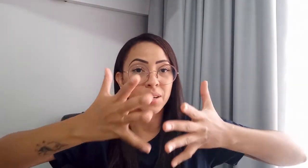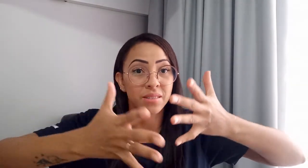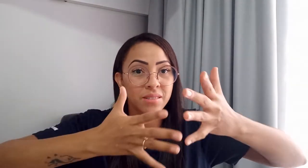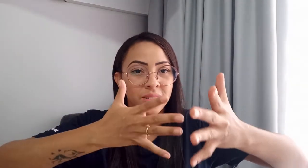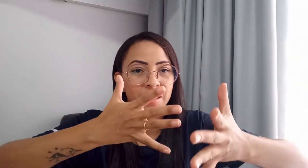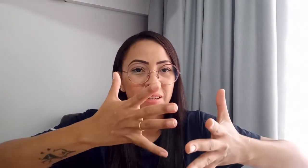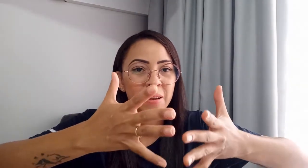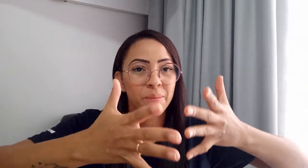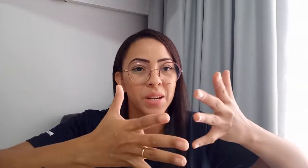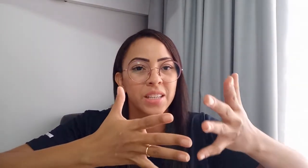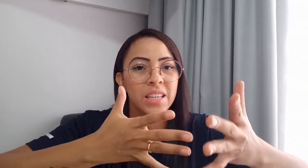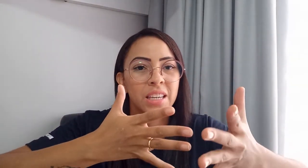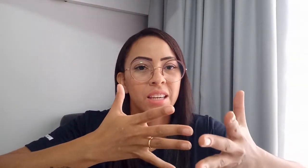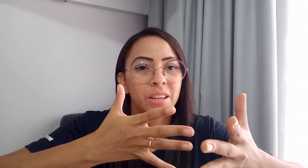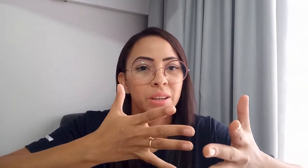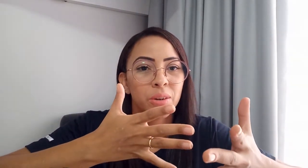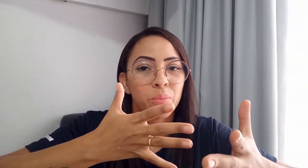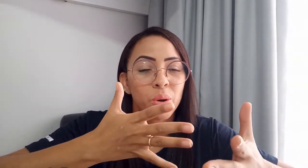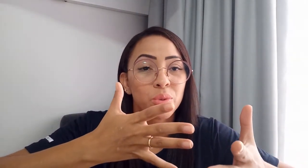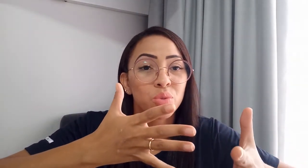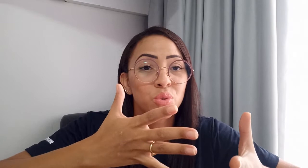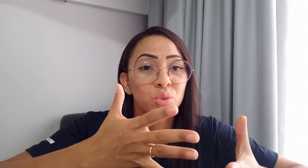libras, para que o próprio surdo já